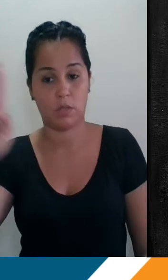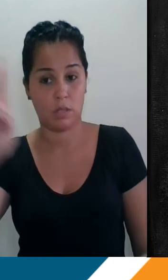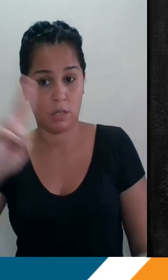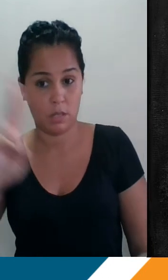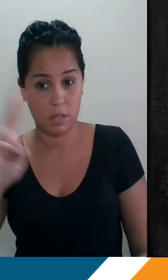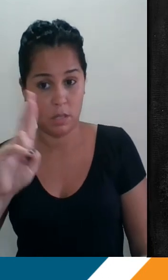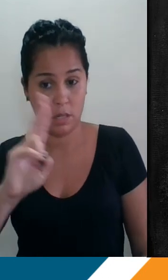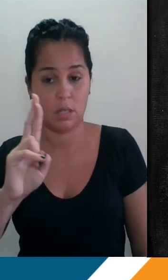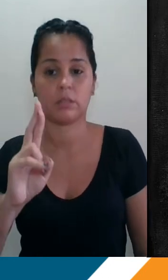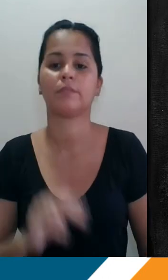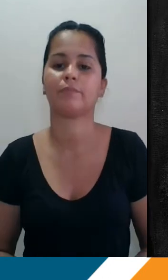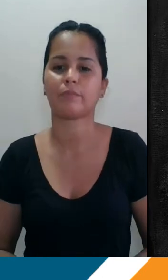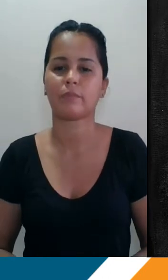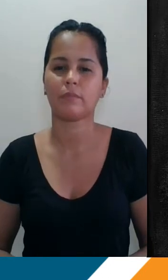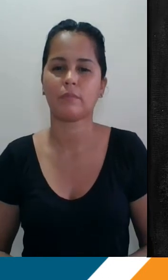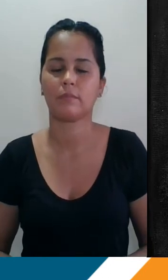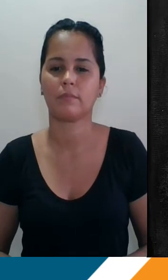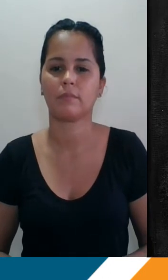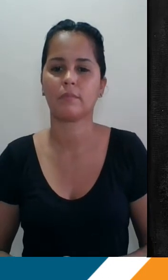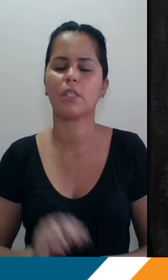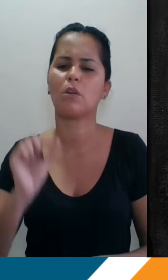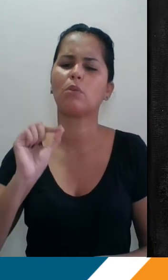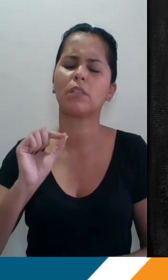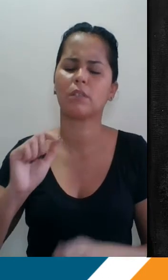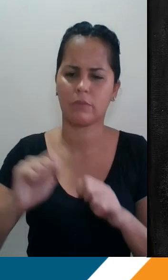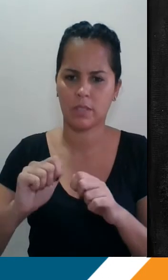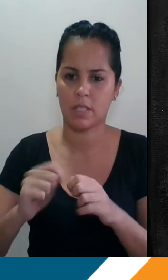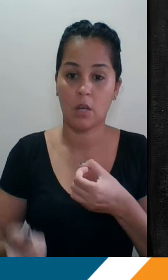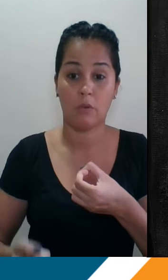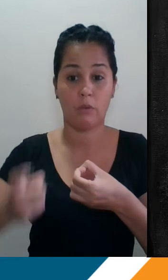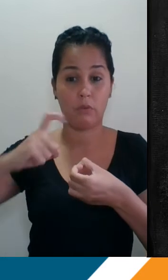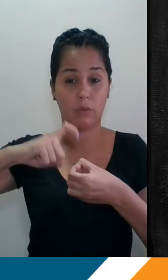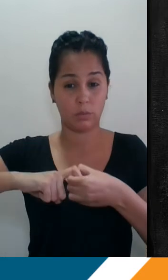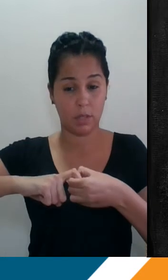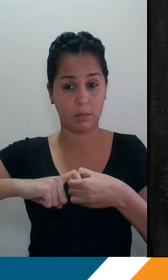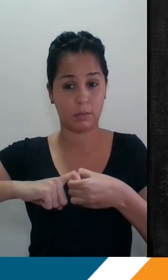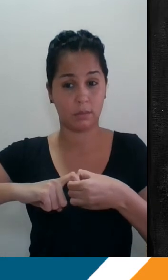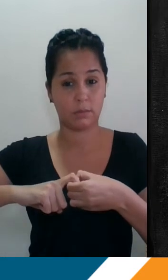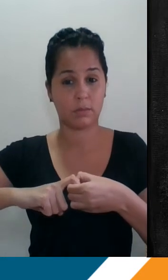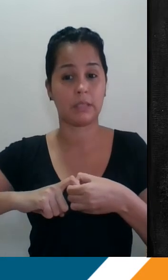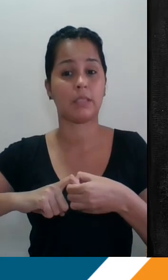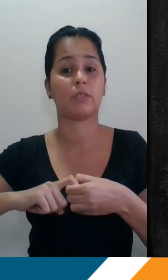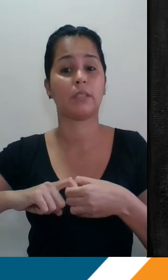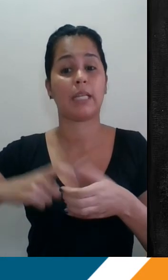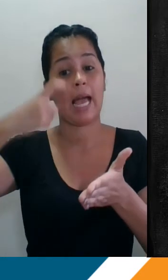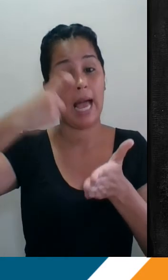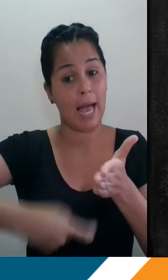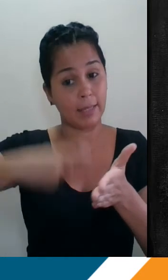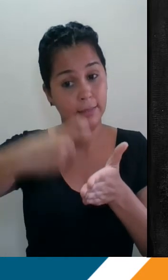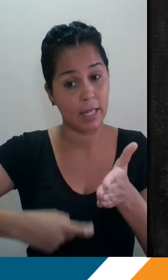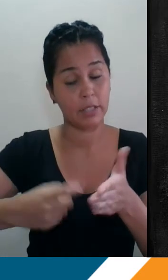valor equivalente no momento da compra. Ou seja, eu vou voltar atrás com relação a essa taxa de 1% ao